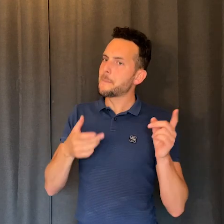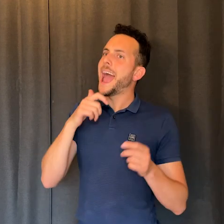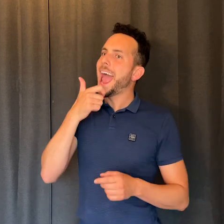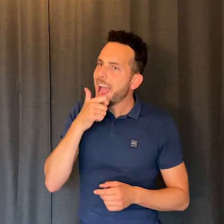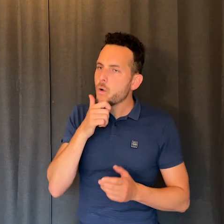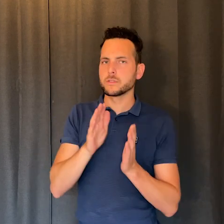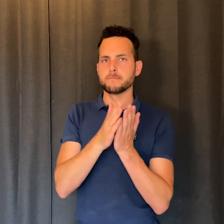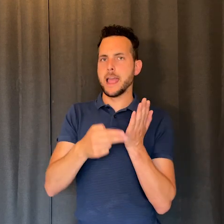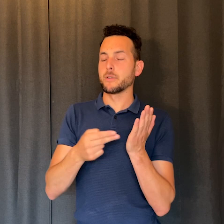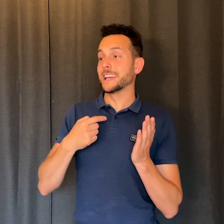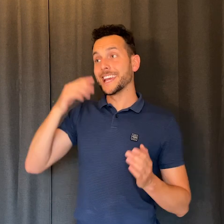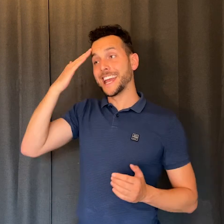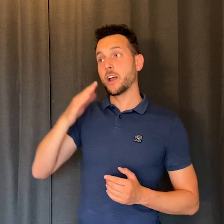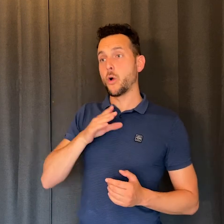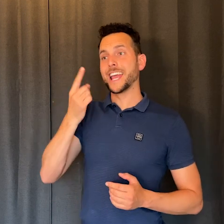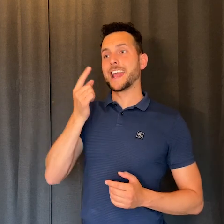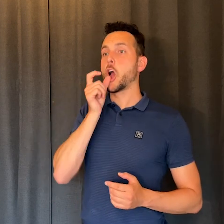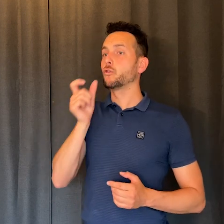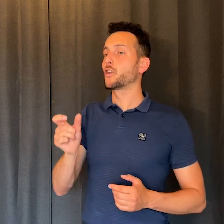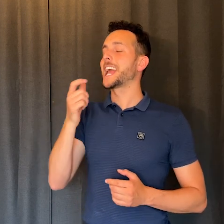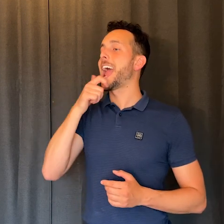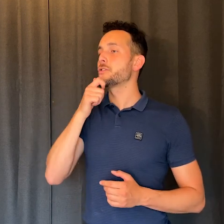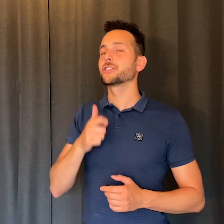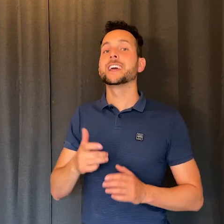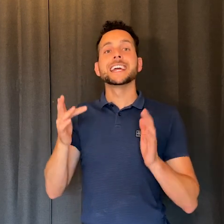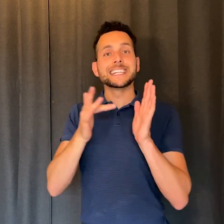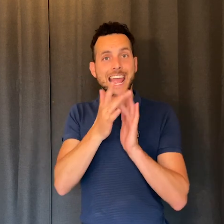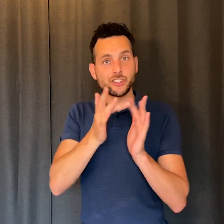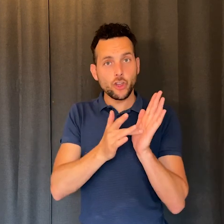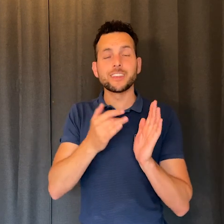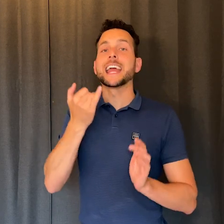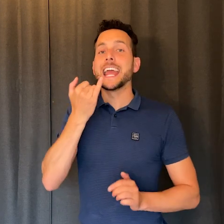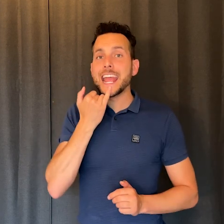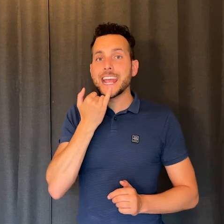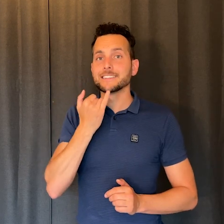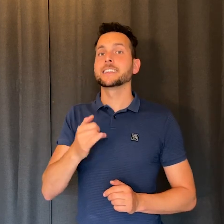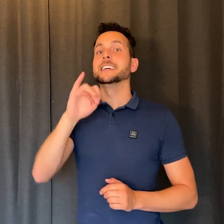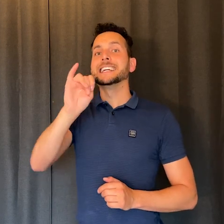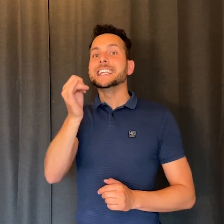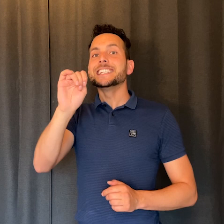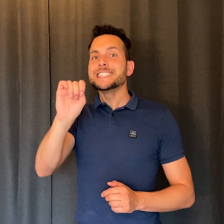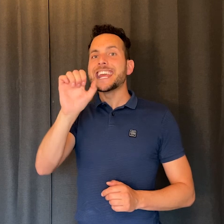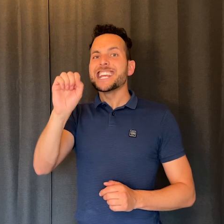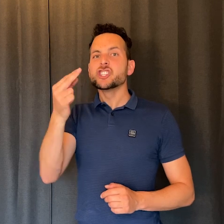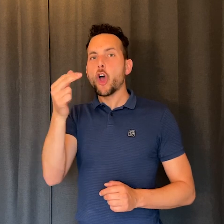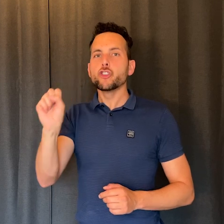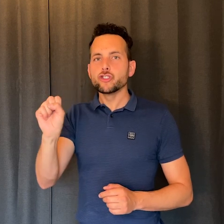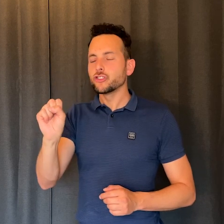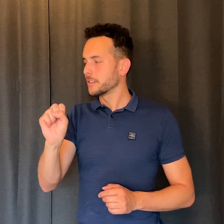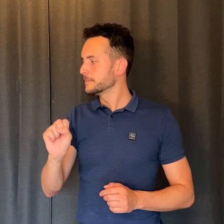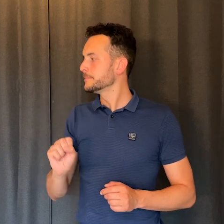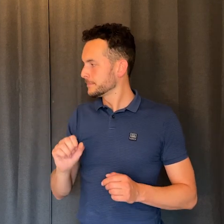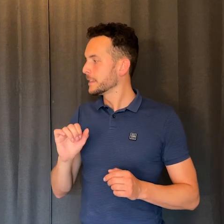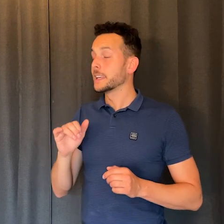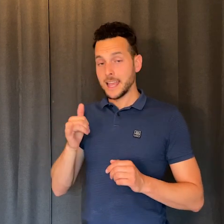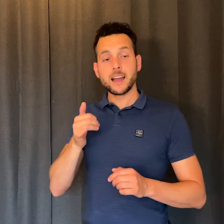ken ook een woordje Engels. Jezus is Jesus. Woei, wat cool, Sophie. Heel goed, maar dat klopt.